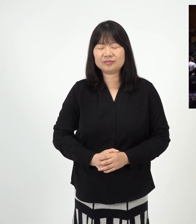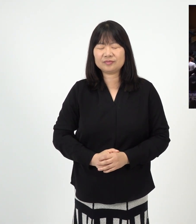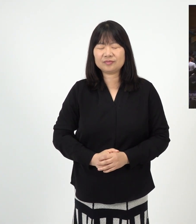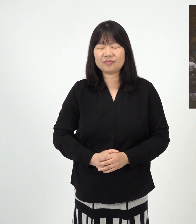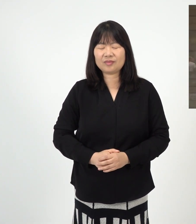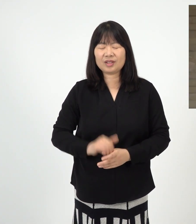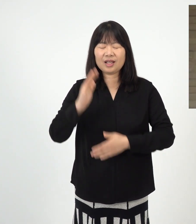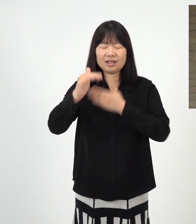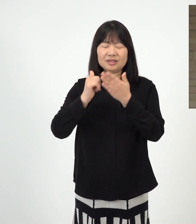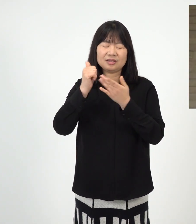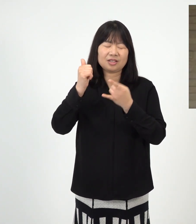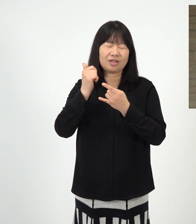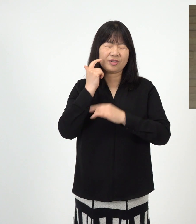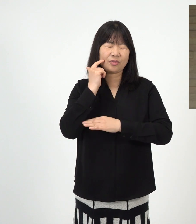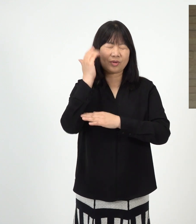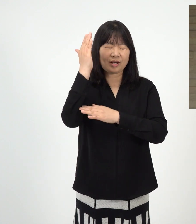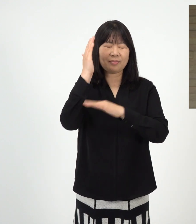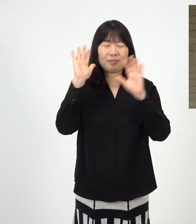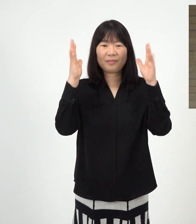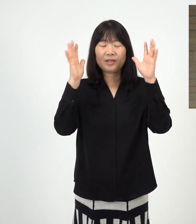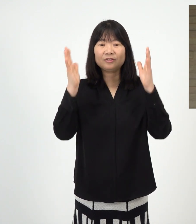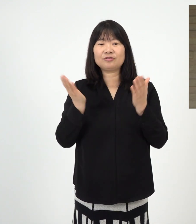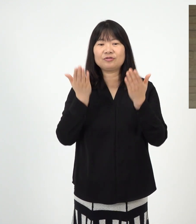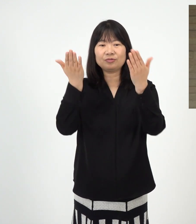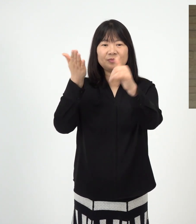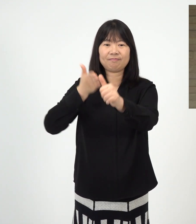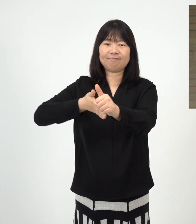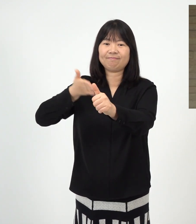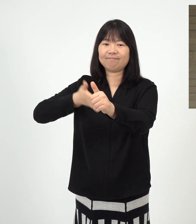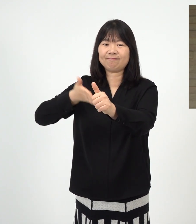우리 하나님께 영광의 박수를 올립니다.